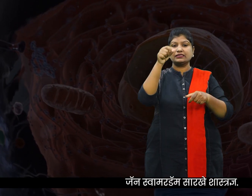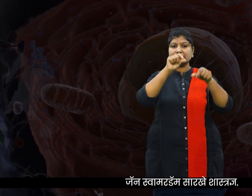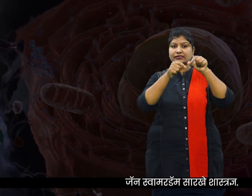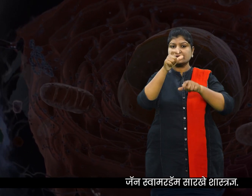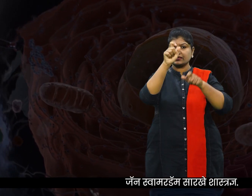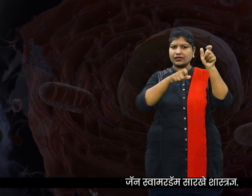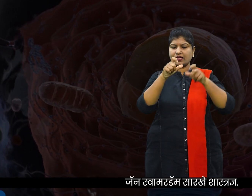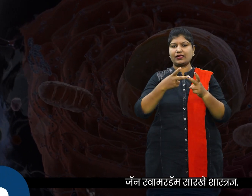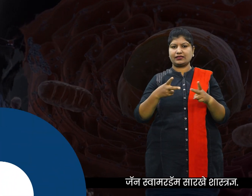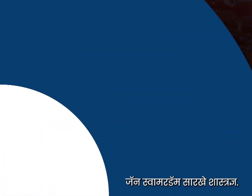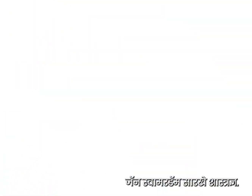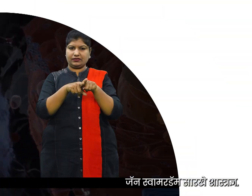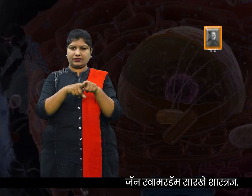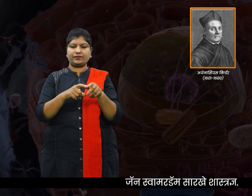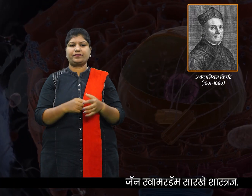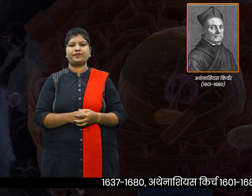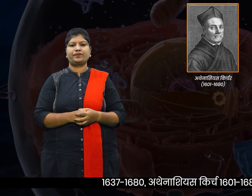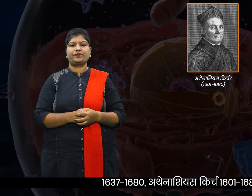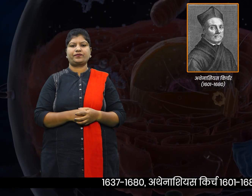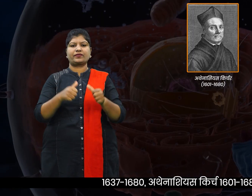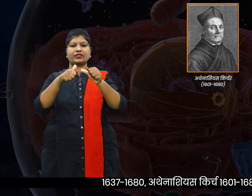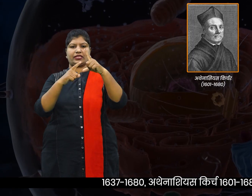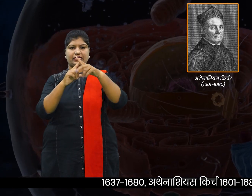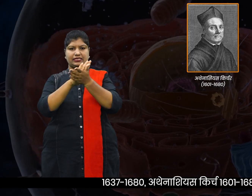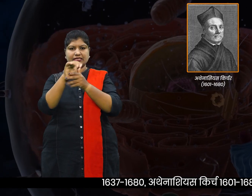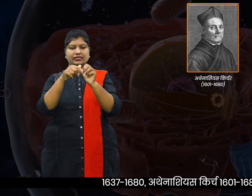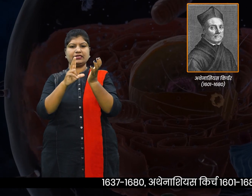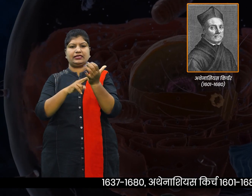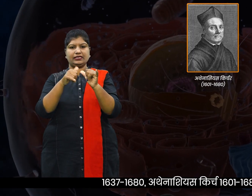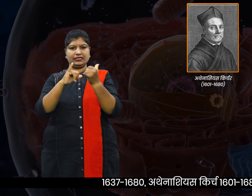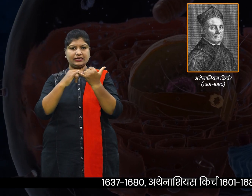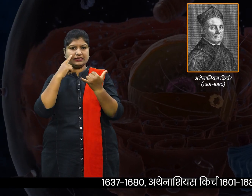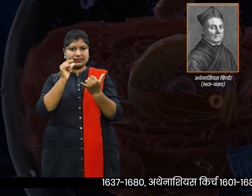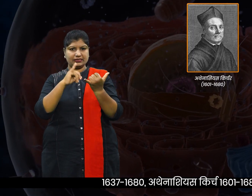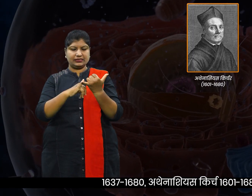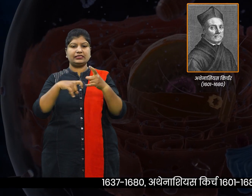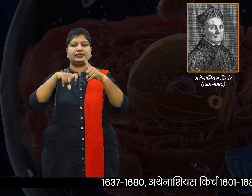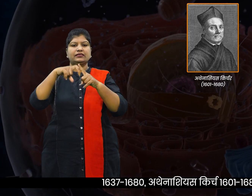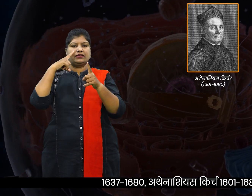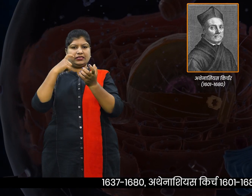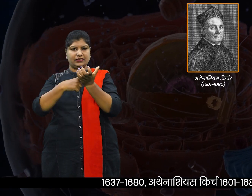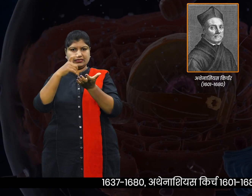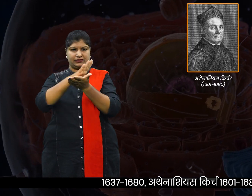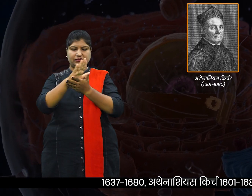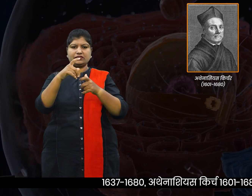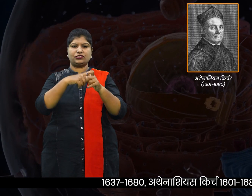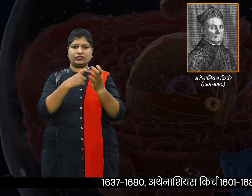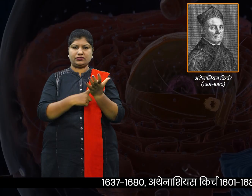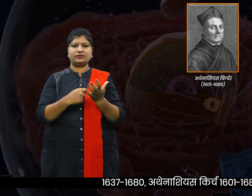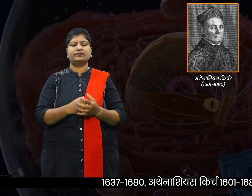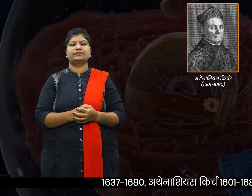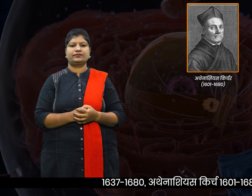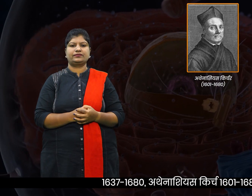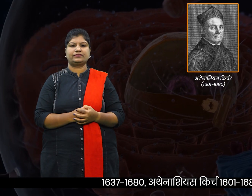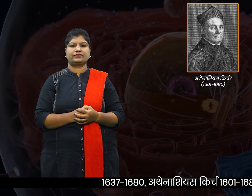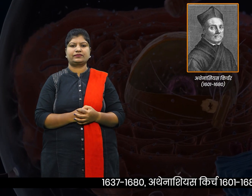जॅन स्वॅमरडॅम सारखे शास्त्रज्ञ 1637 ते 1680, अथेनाशियस किर्च 1601